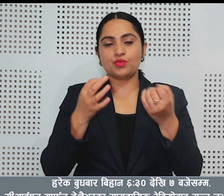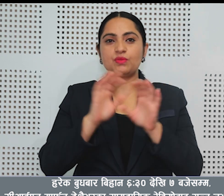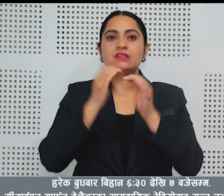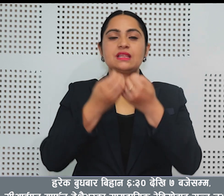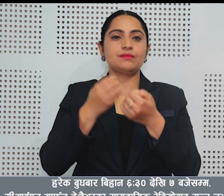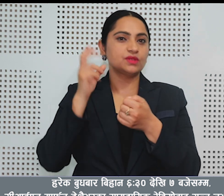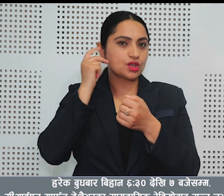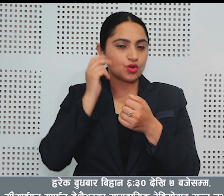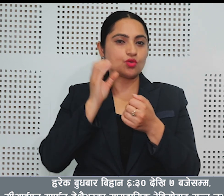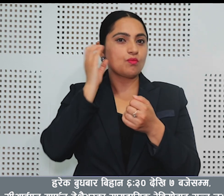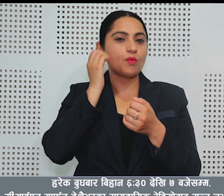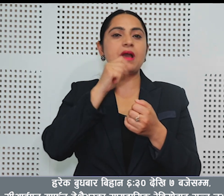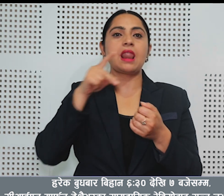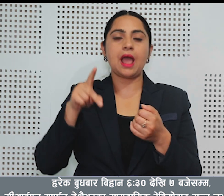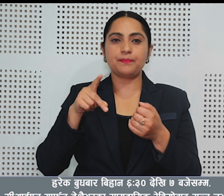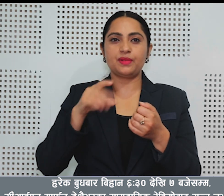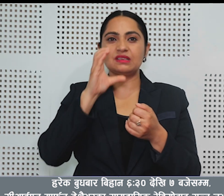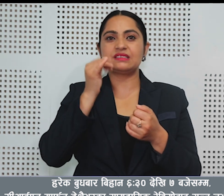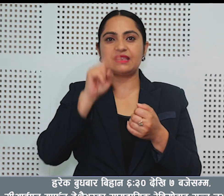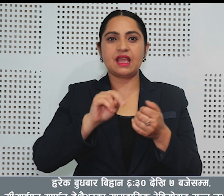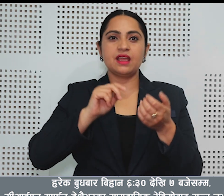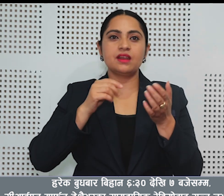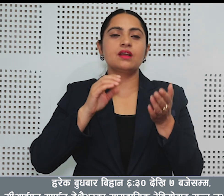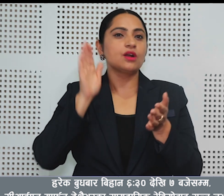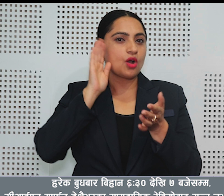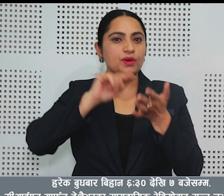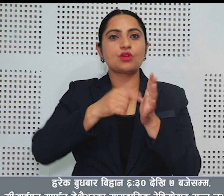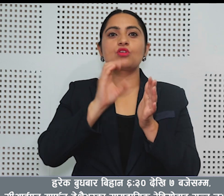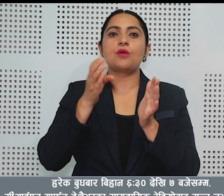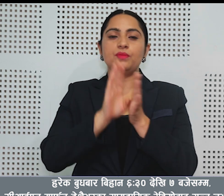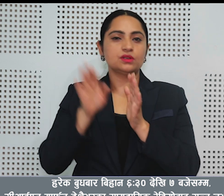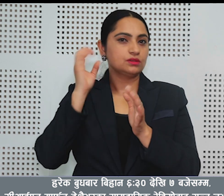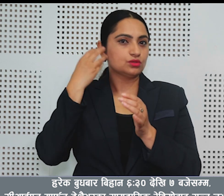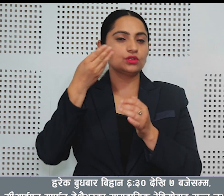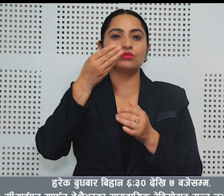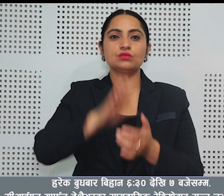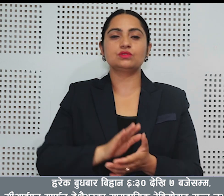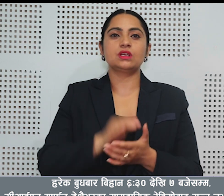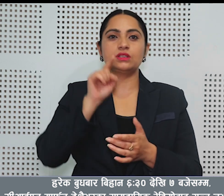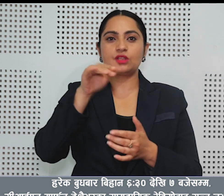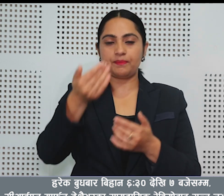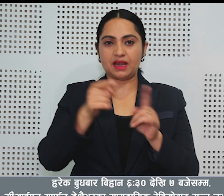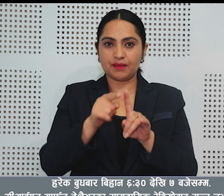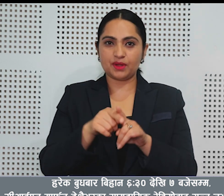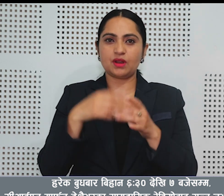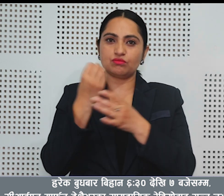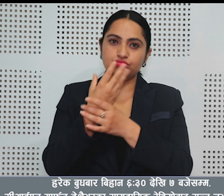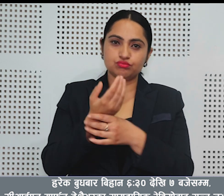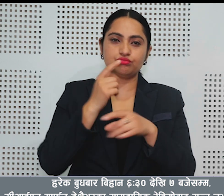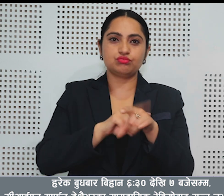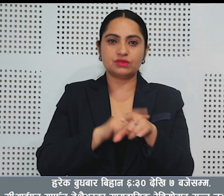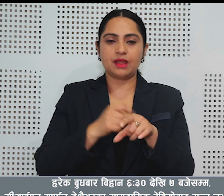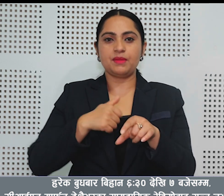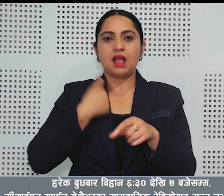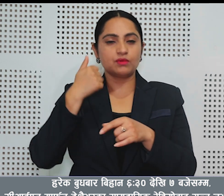र मोबाइल एप CIN र CINखबर.com मार्फत सुन्दै हुनुहुन्छ। तपाईंलाई पनि विपदका बेला